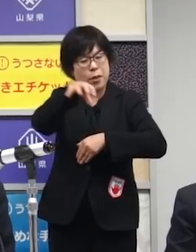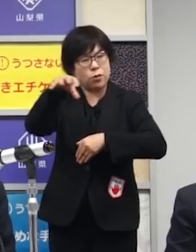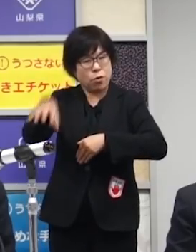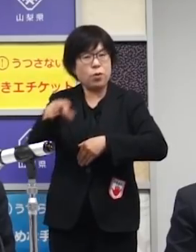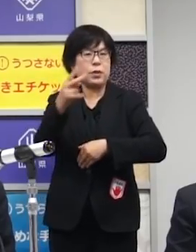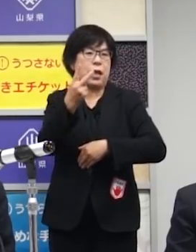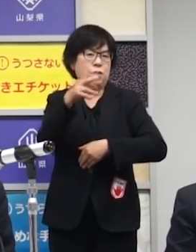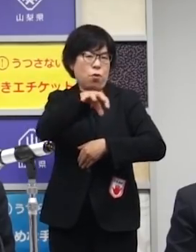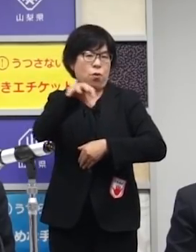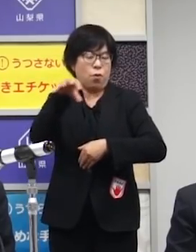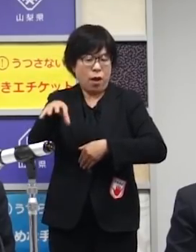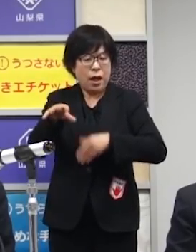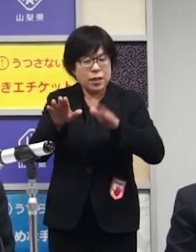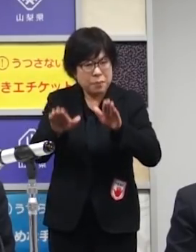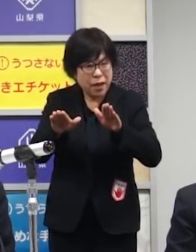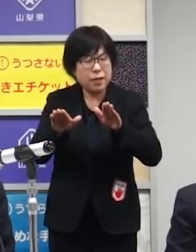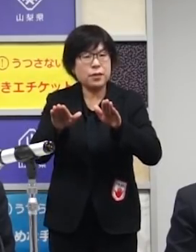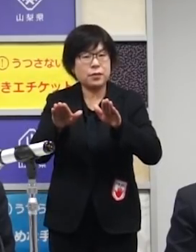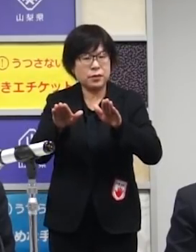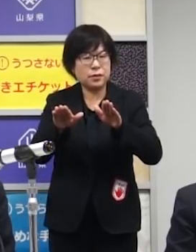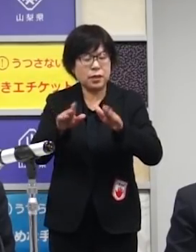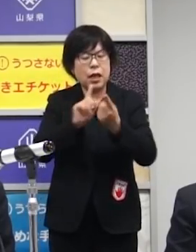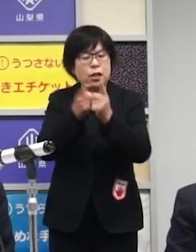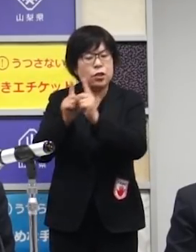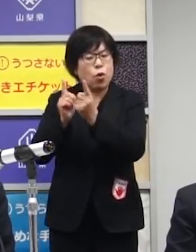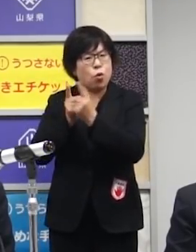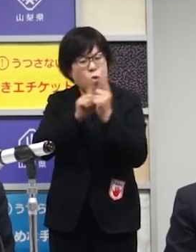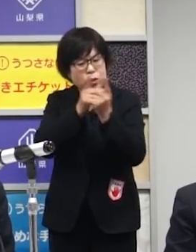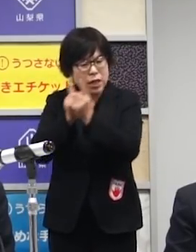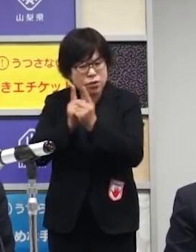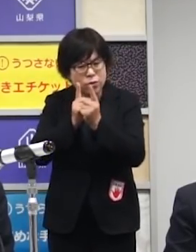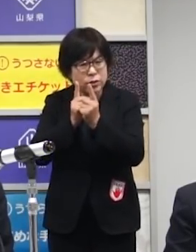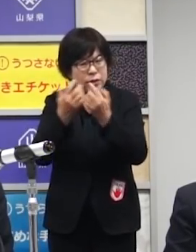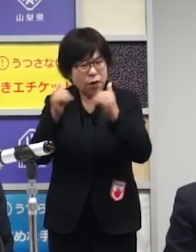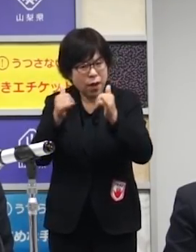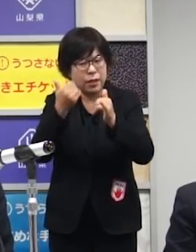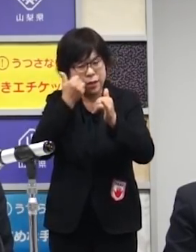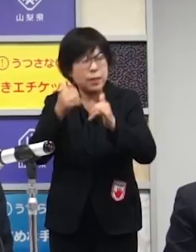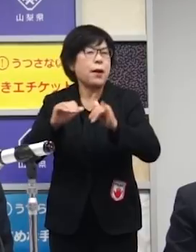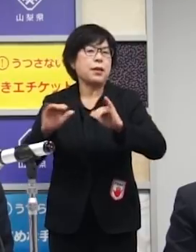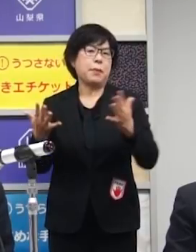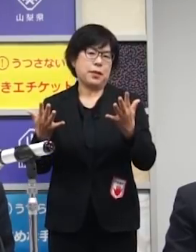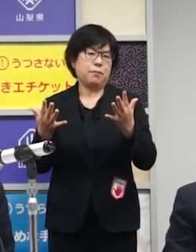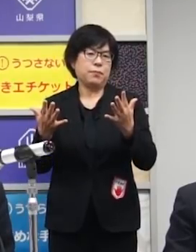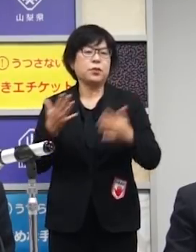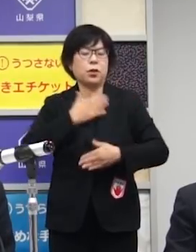ましては、現在のところ濃厚接触者がいないものと確認をしております。